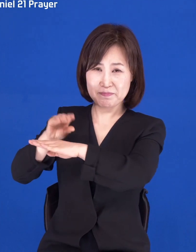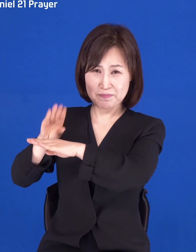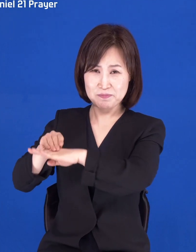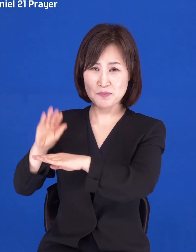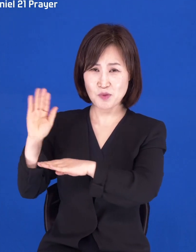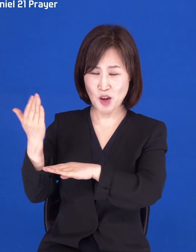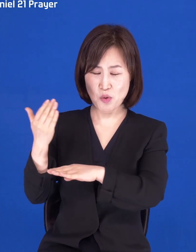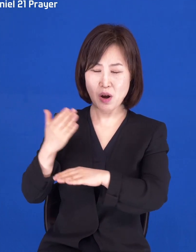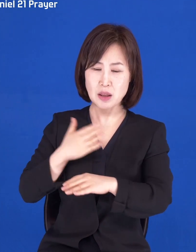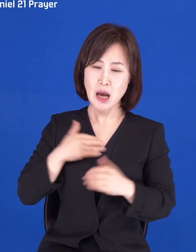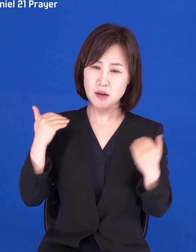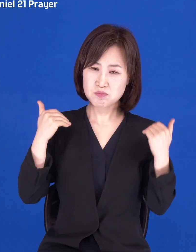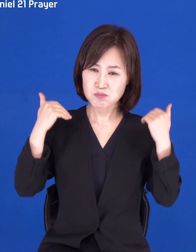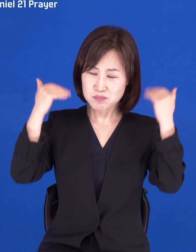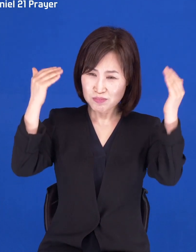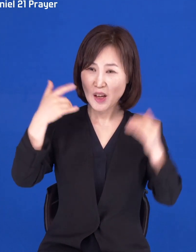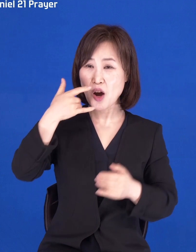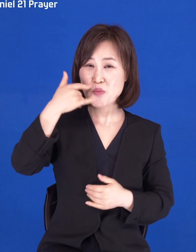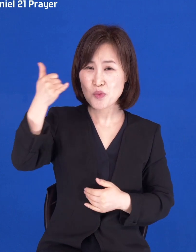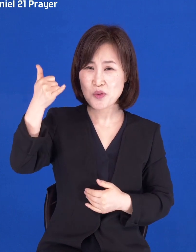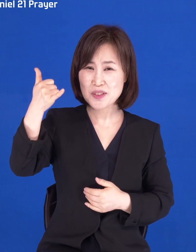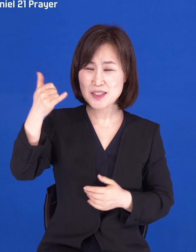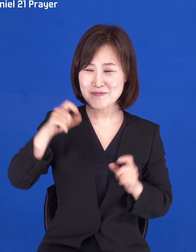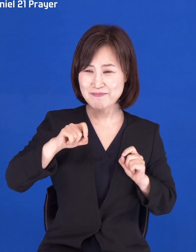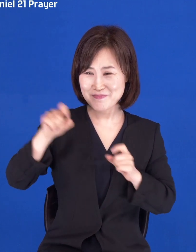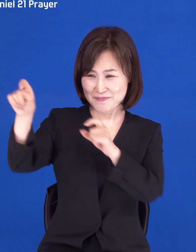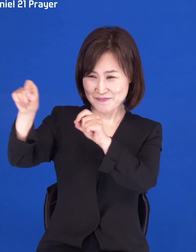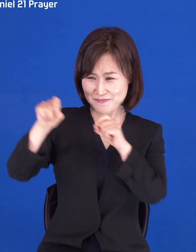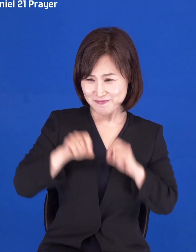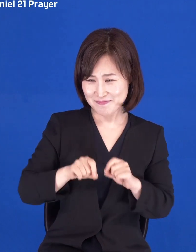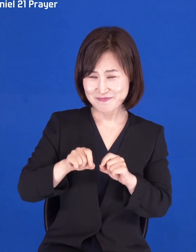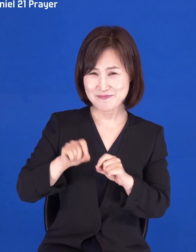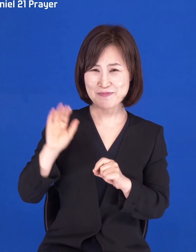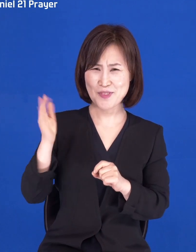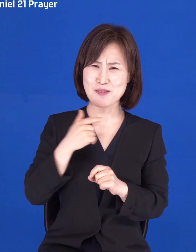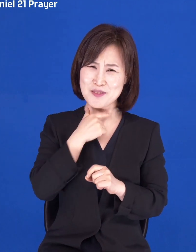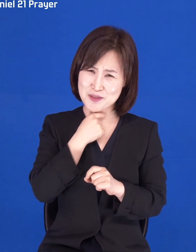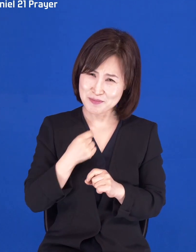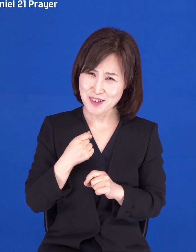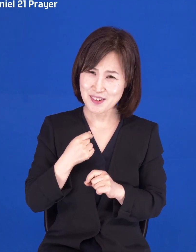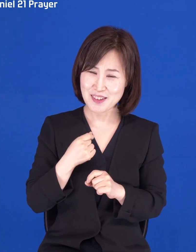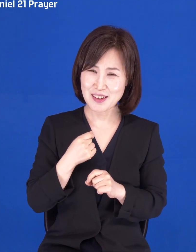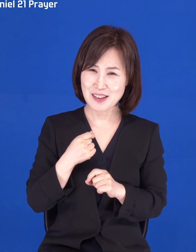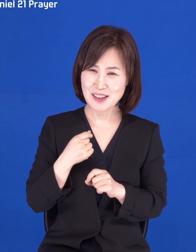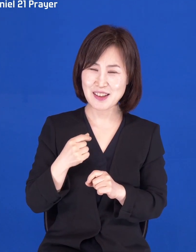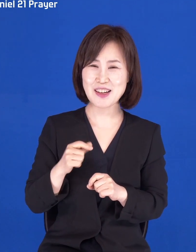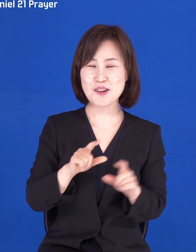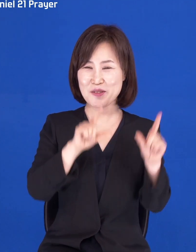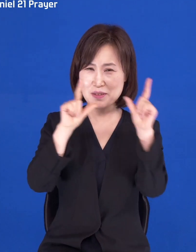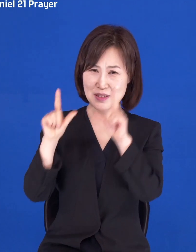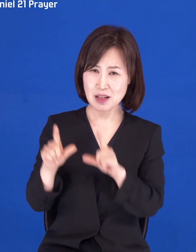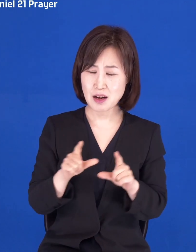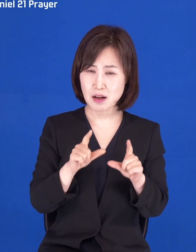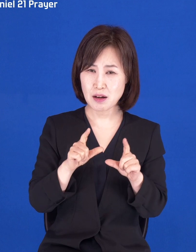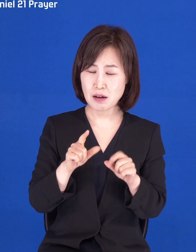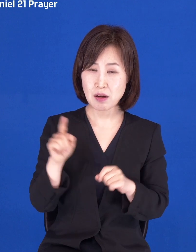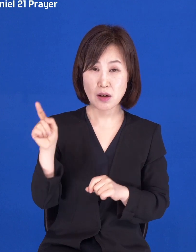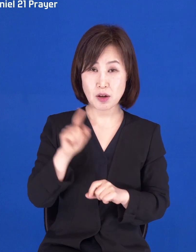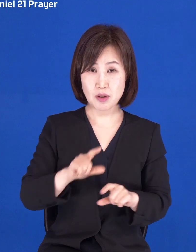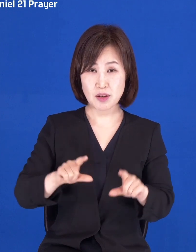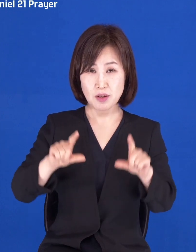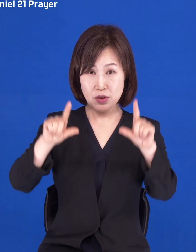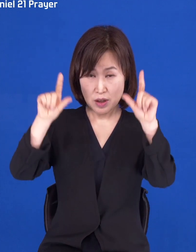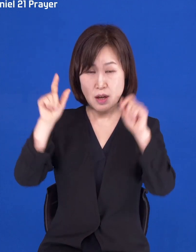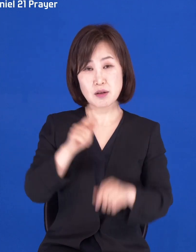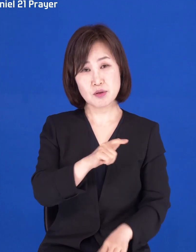이제 크면 어른들처럼 저렇게 살아야겠다 다짐하며 살았습니다. 그러던 어느 날